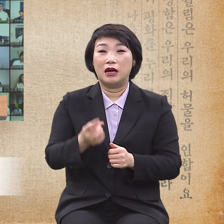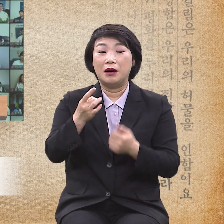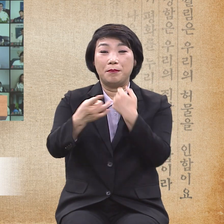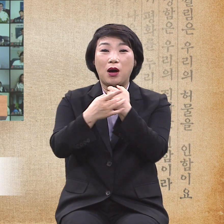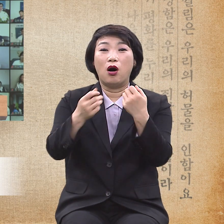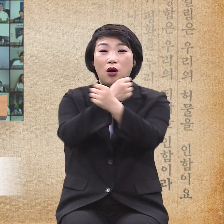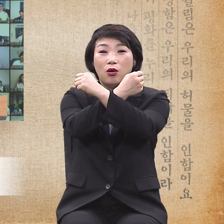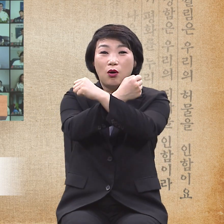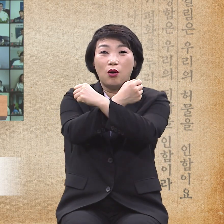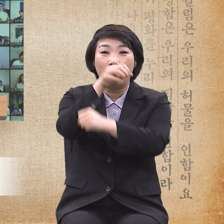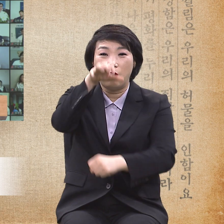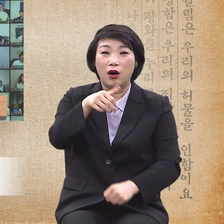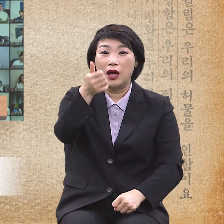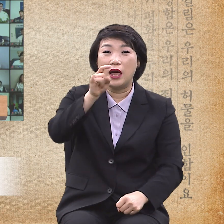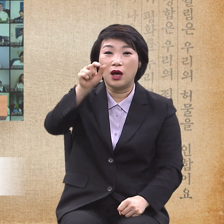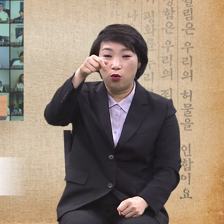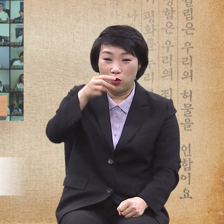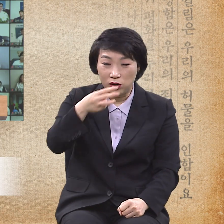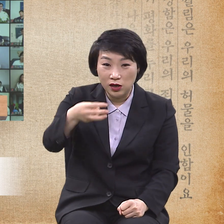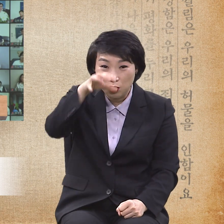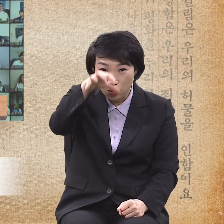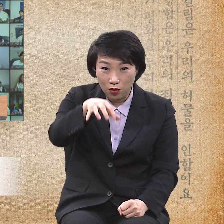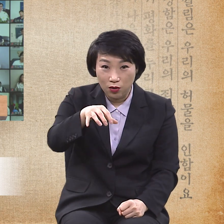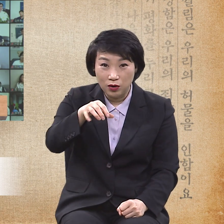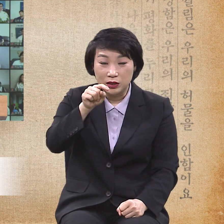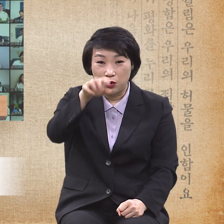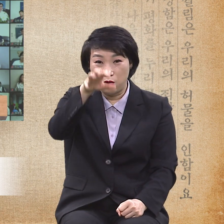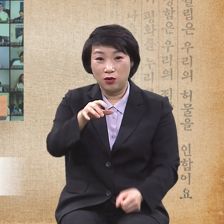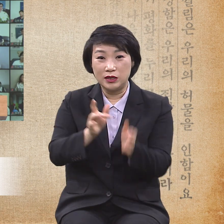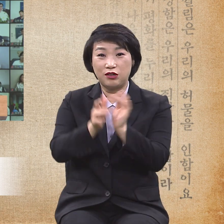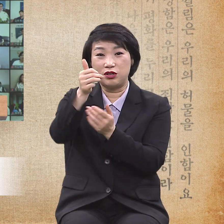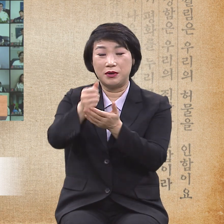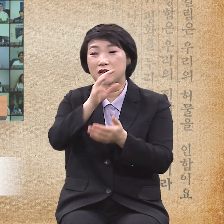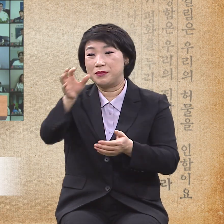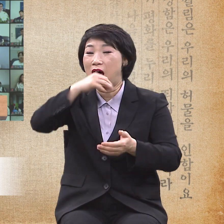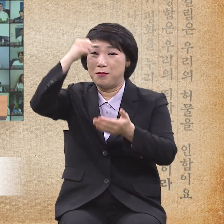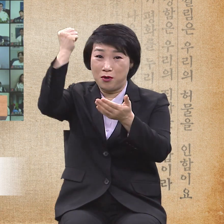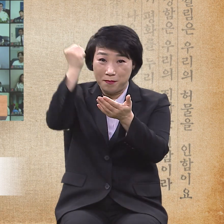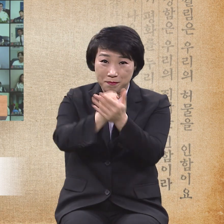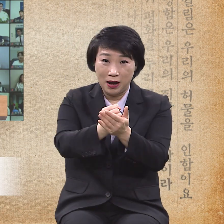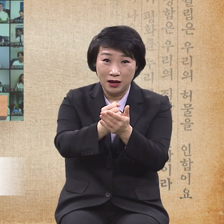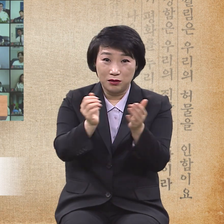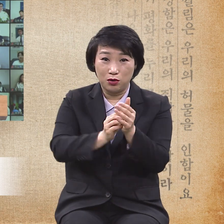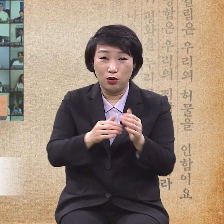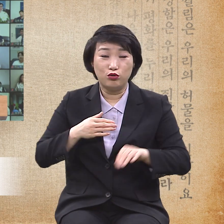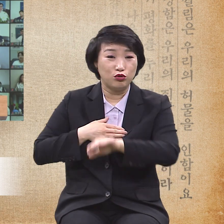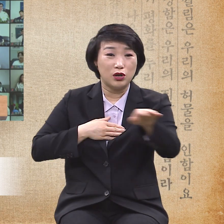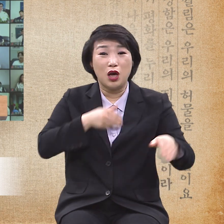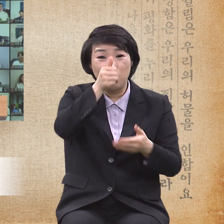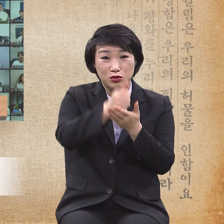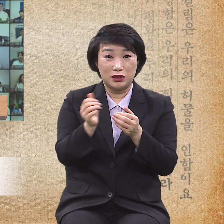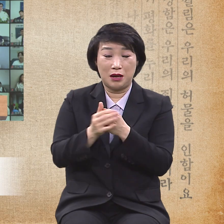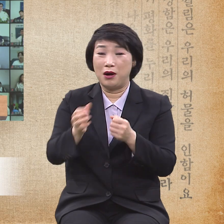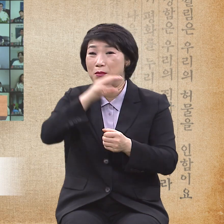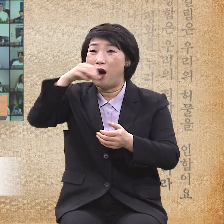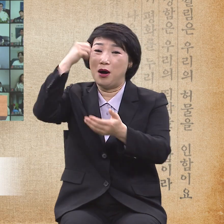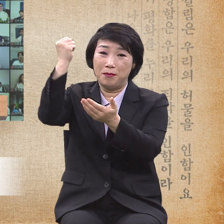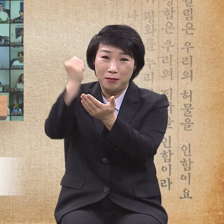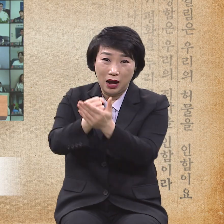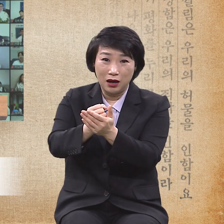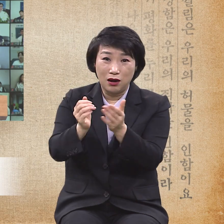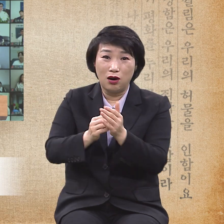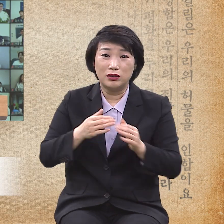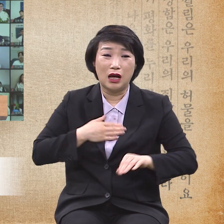곳에 이르러 거기서 예수를 십자가에 못 박고 우리 죄 때문에 못 박혔대.